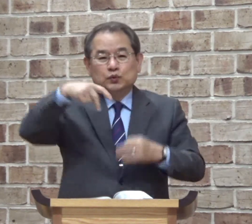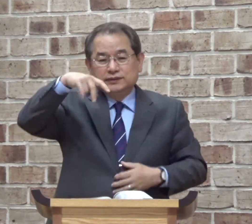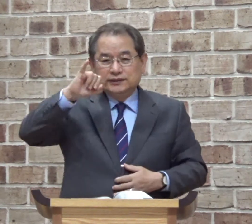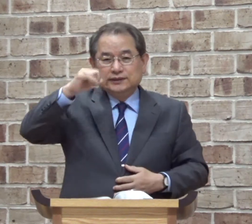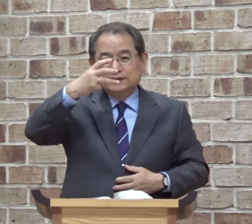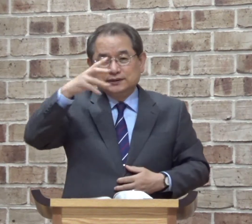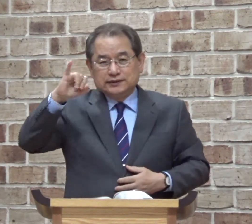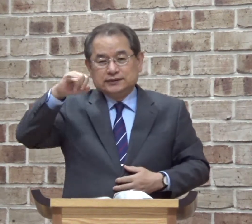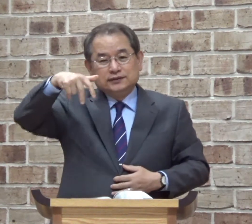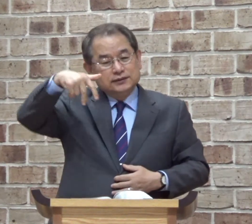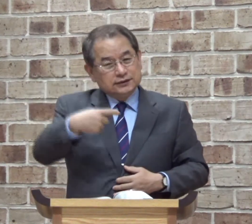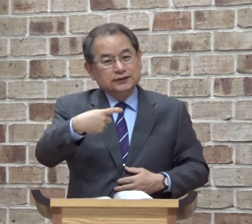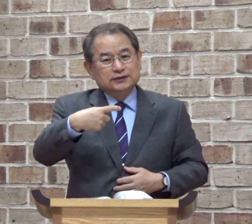하고 있는데요.